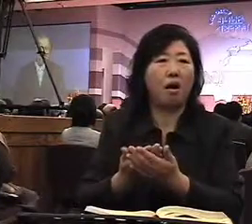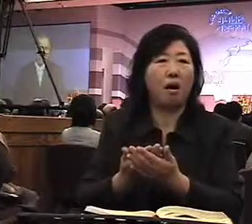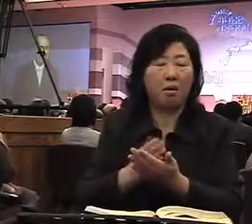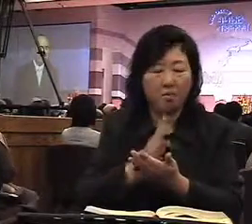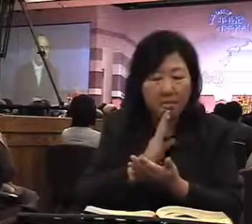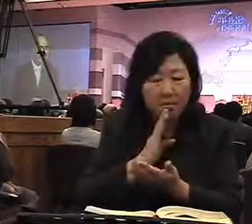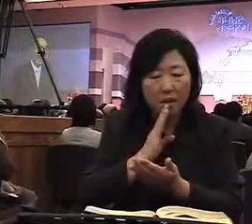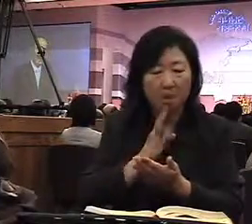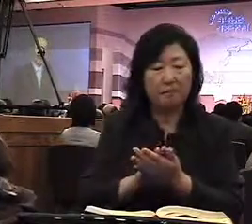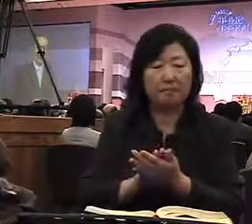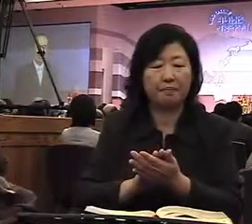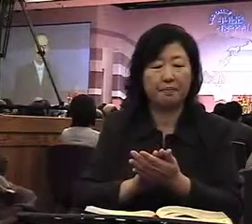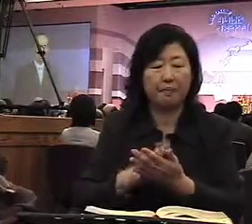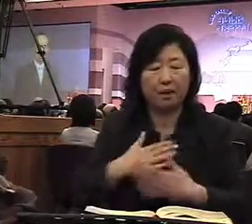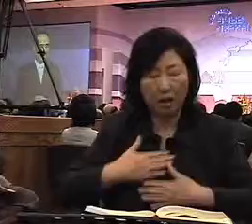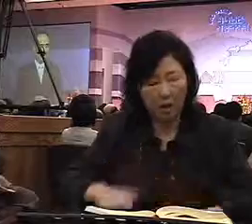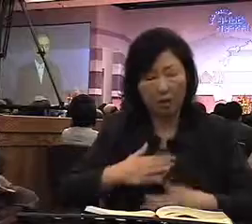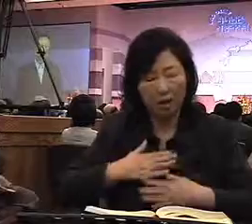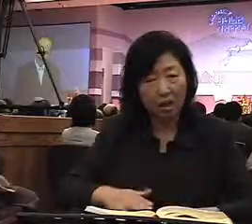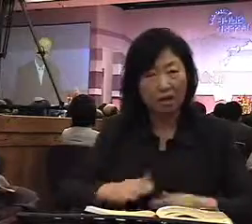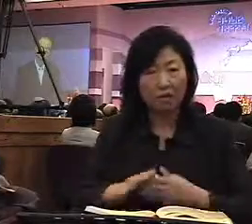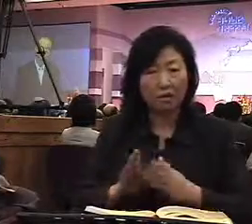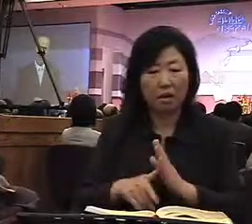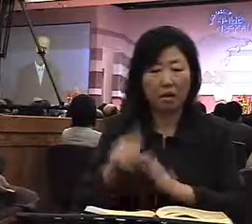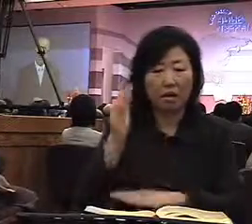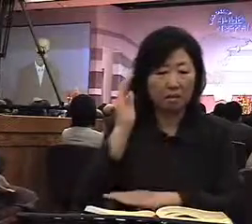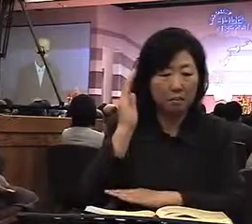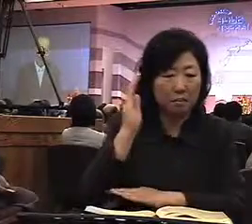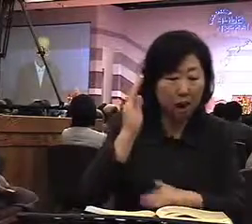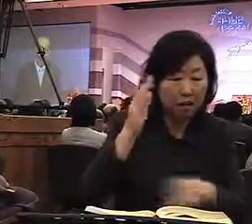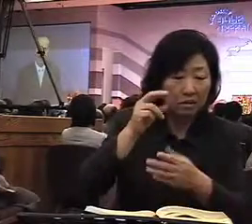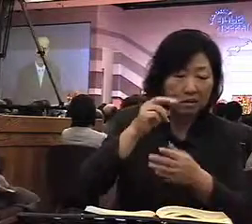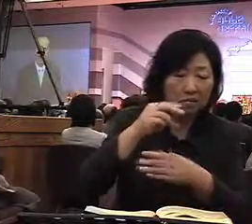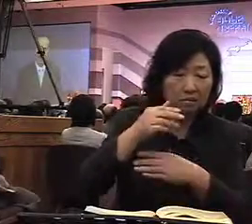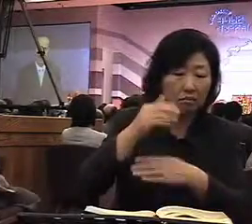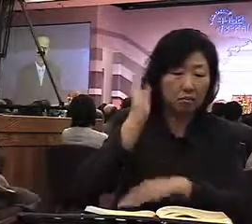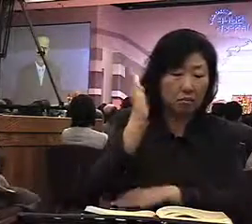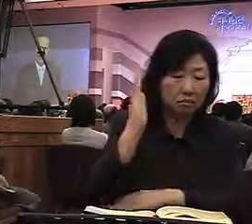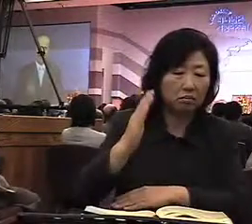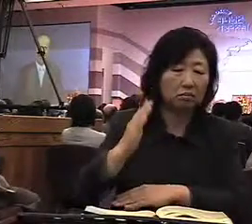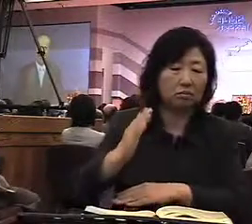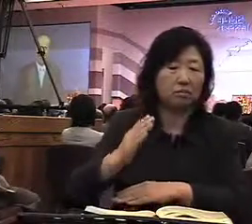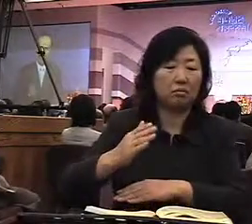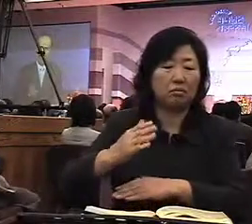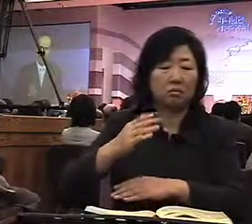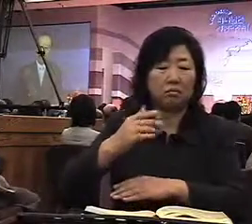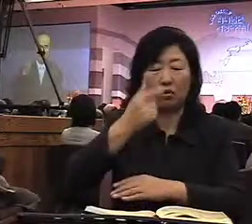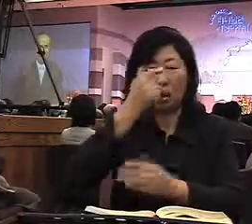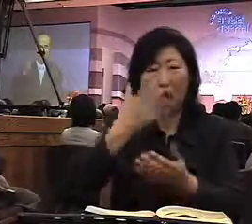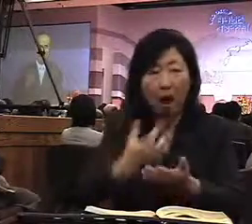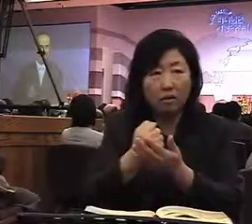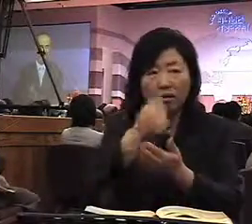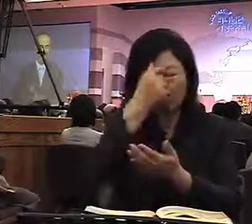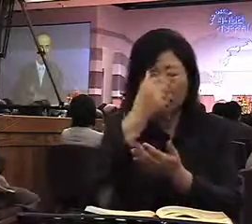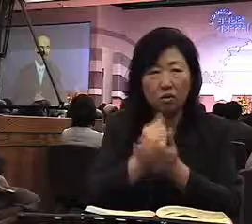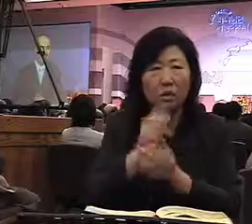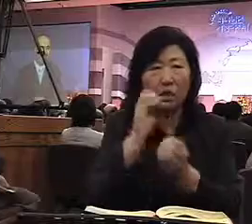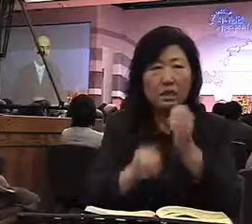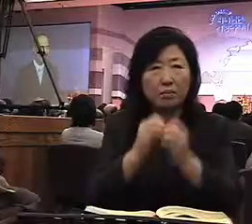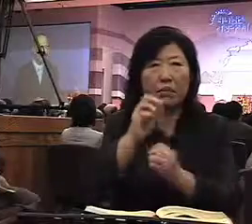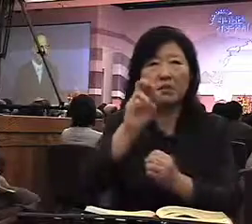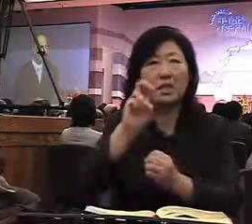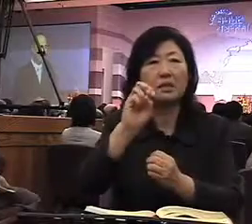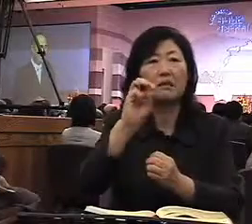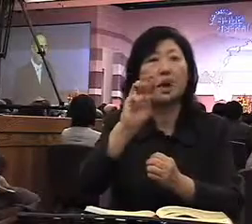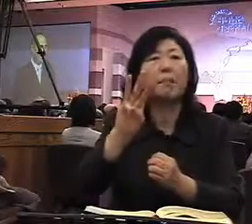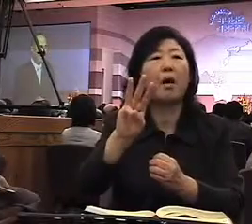맞습니다. 약해지고 연약해지면요, 말씀을 암송해 묵상해요. 그리고 기도합니다. 시편 1편, 시편 23편